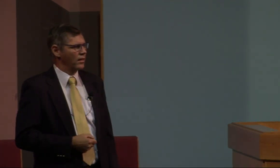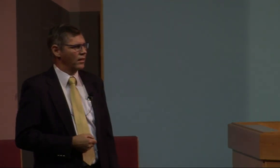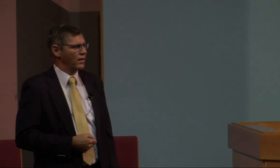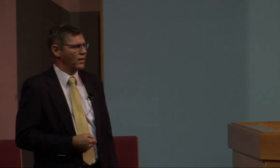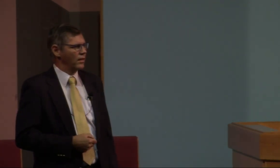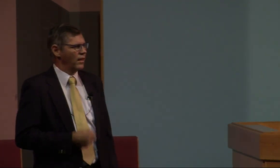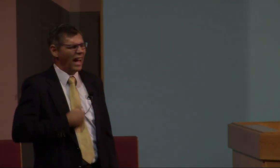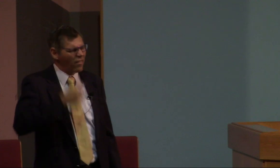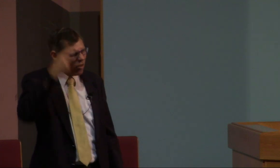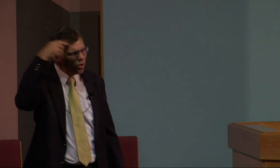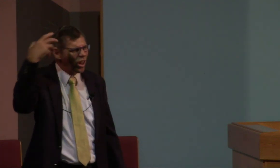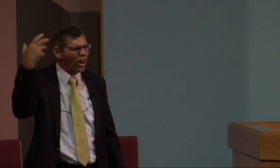Ek